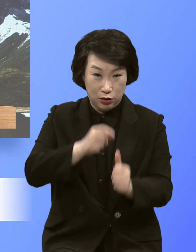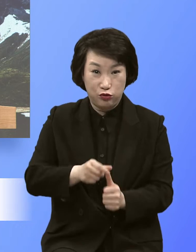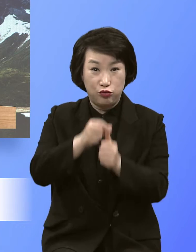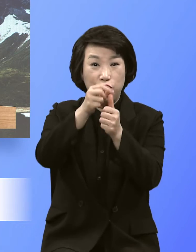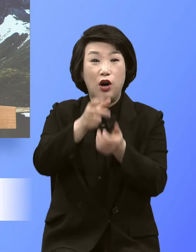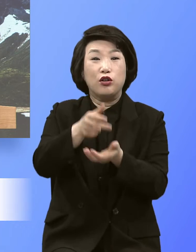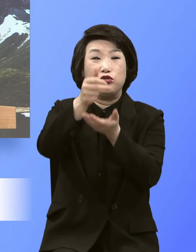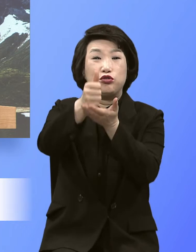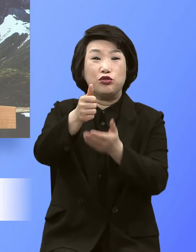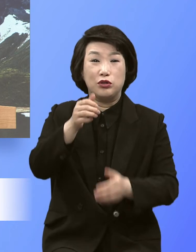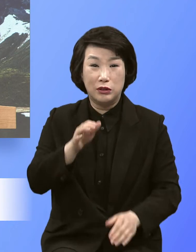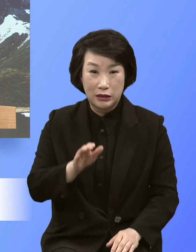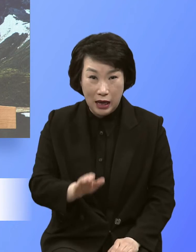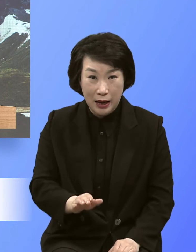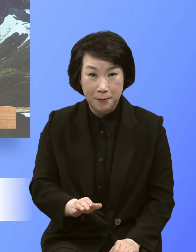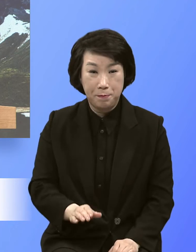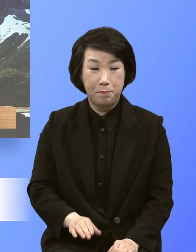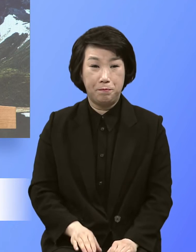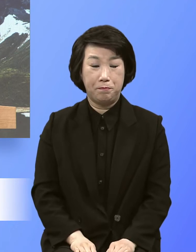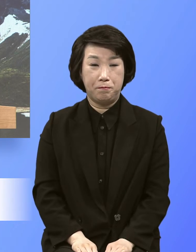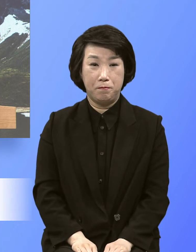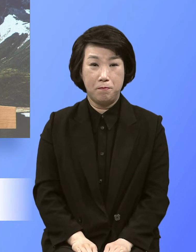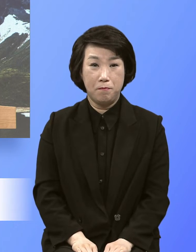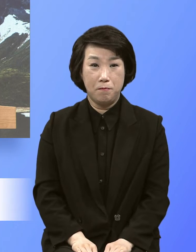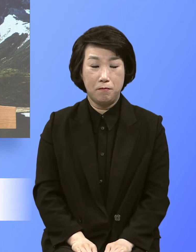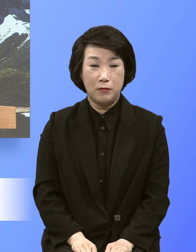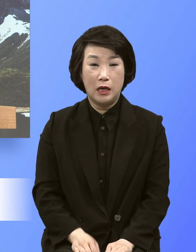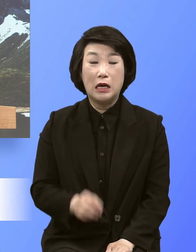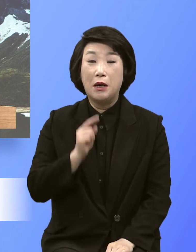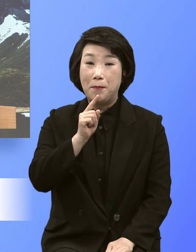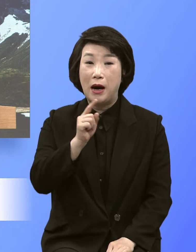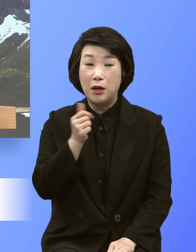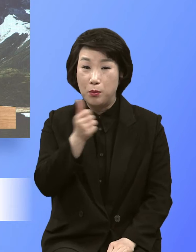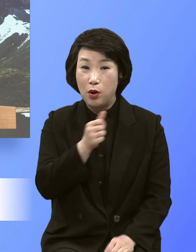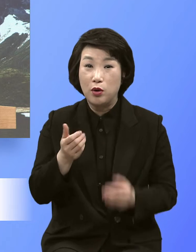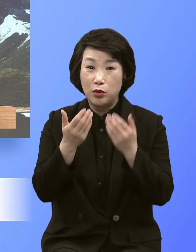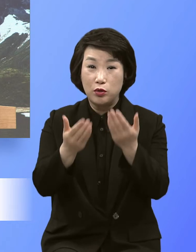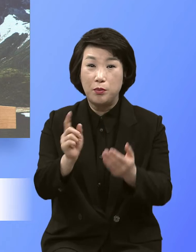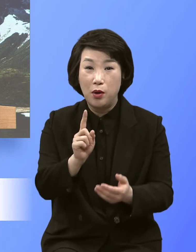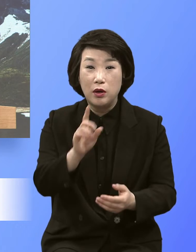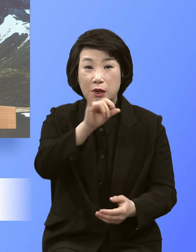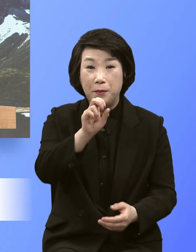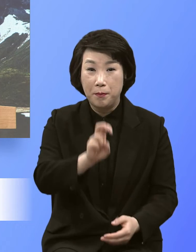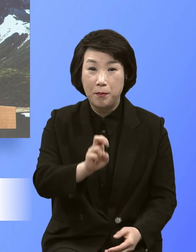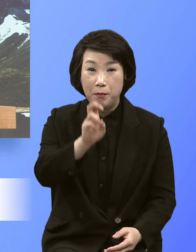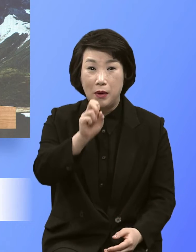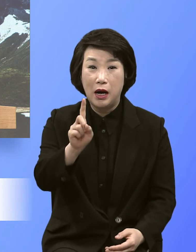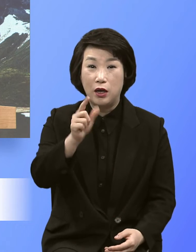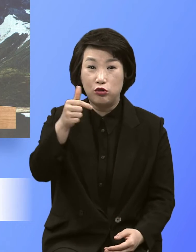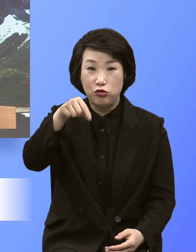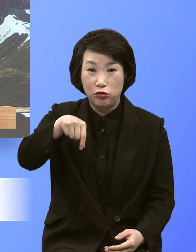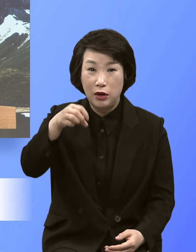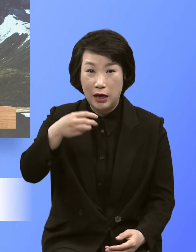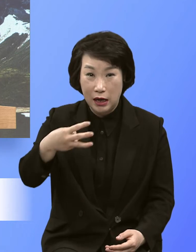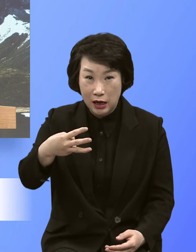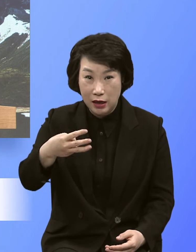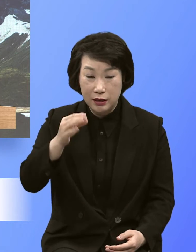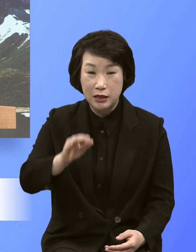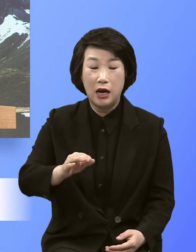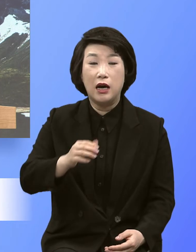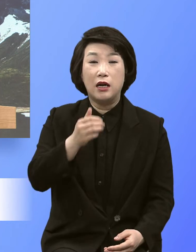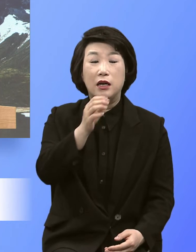자 이심이니라. 이 말씀을 번역한 적 임마누엘이다.